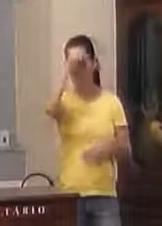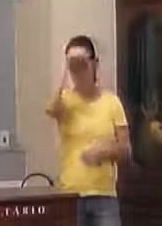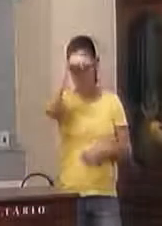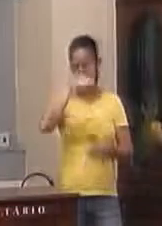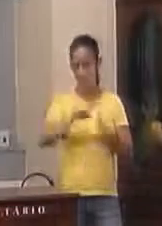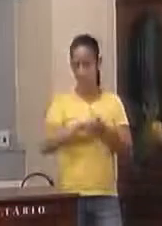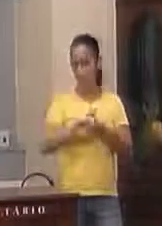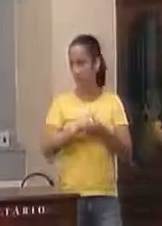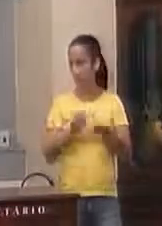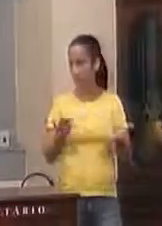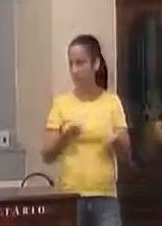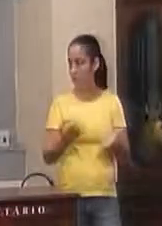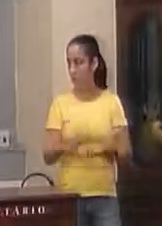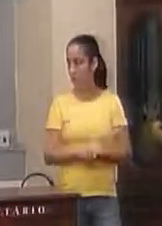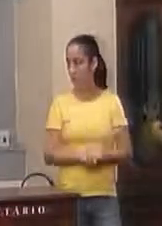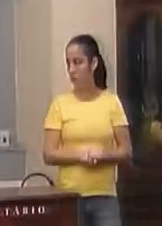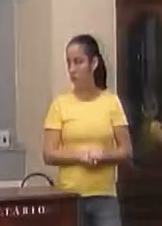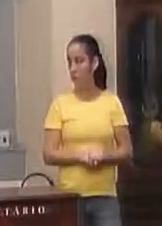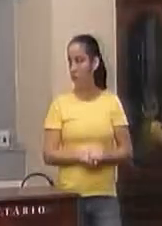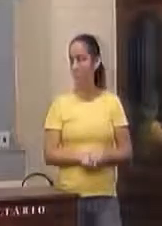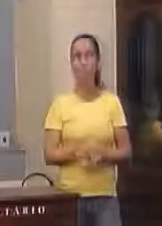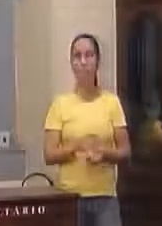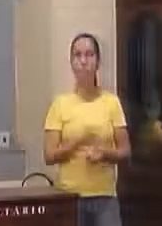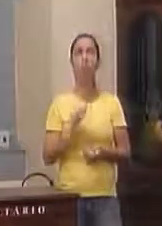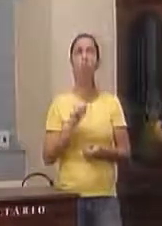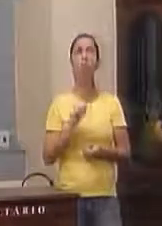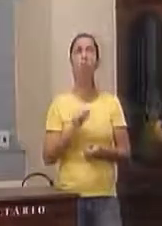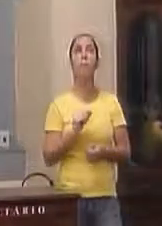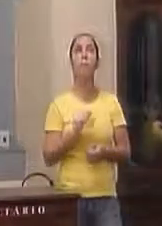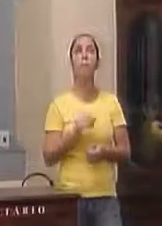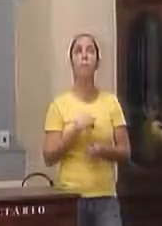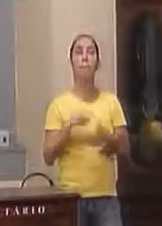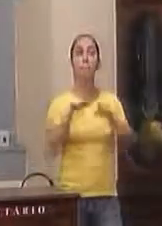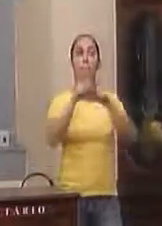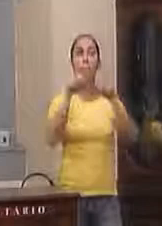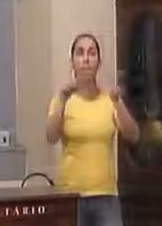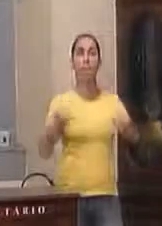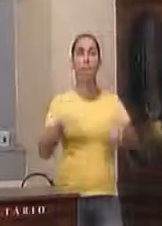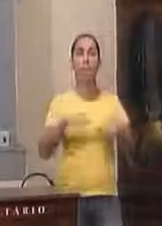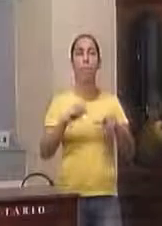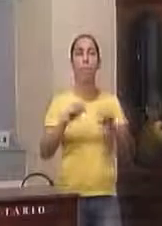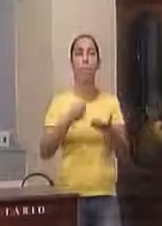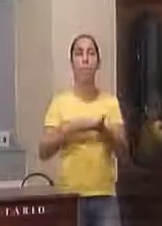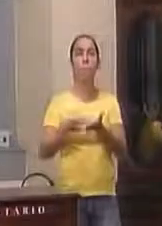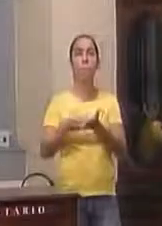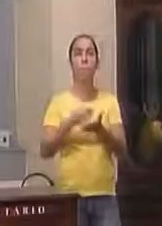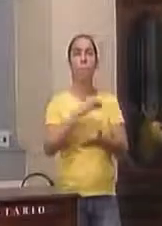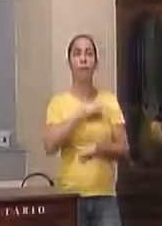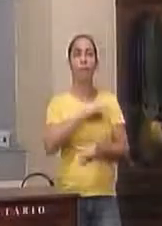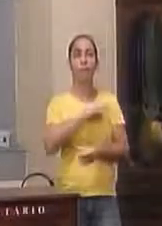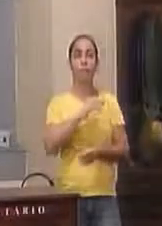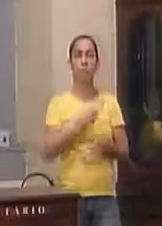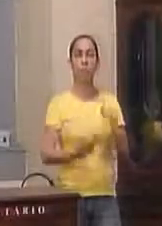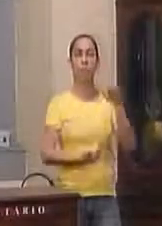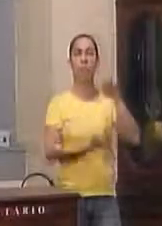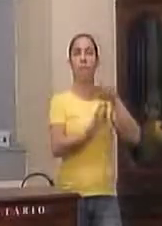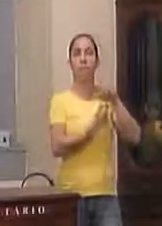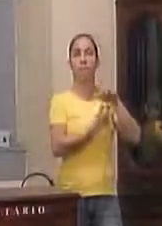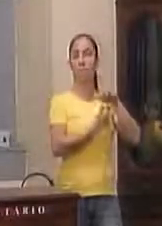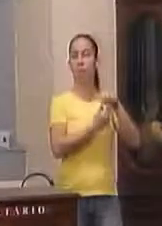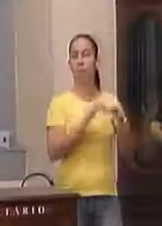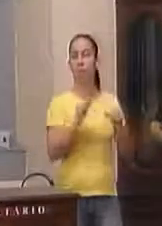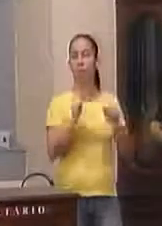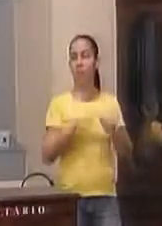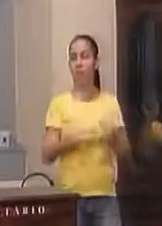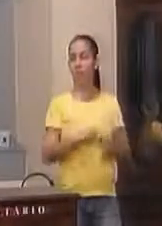Valença, hoje, ela encontra com uma folha de pagamento dentro de um limite prudencial, tá certo?